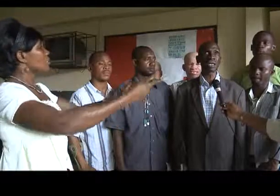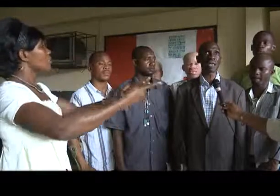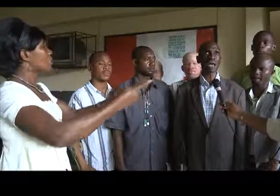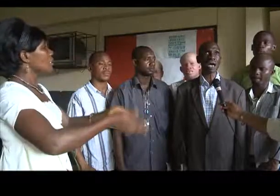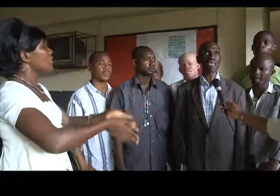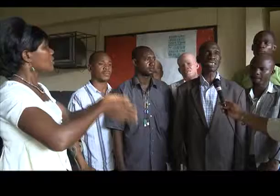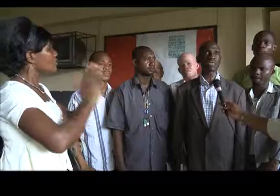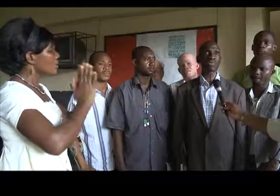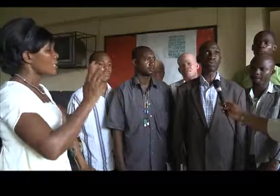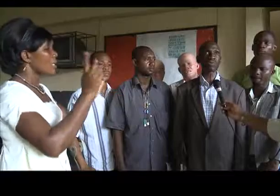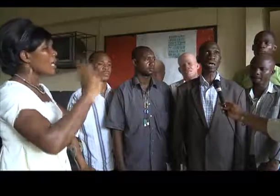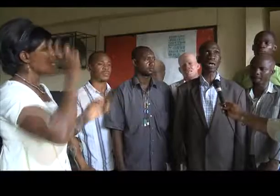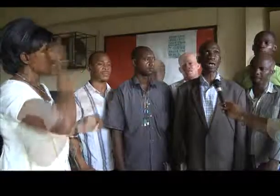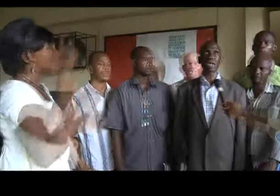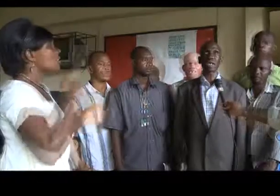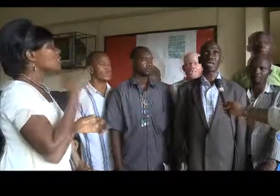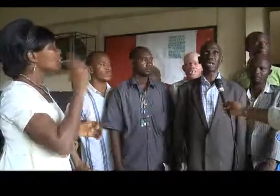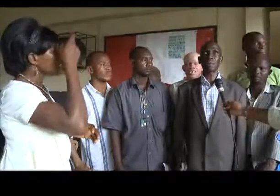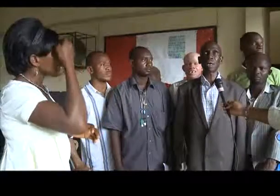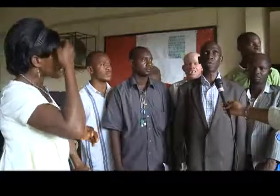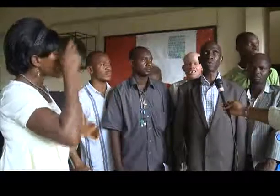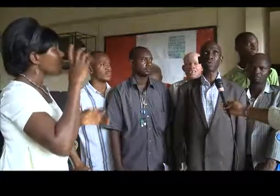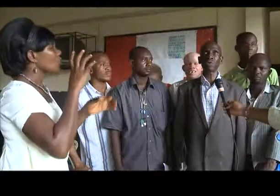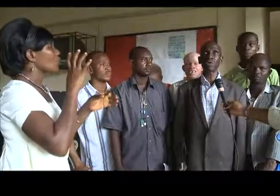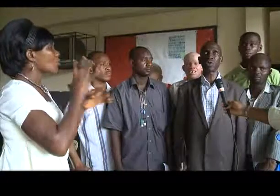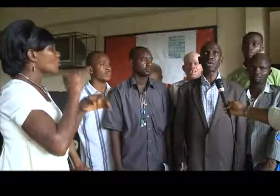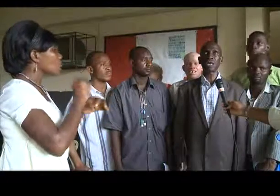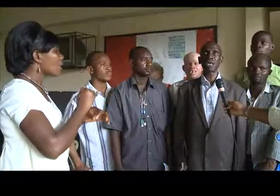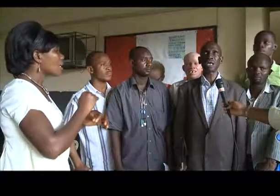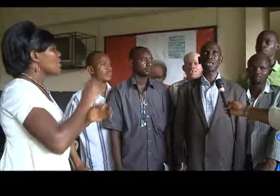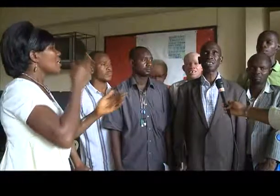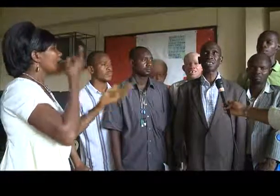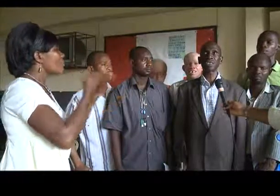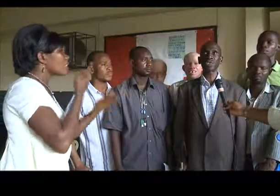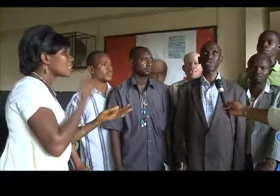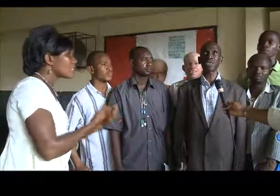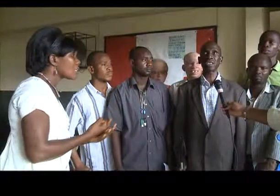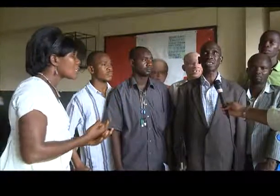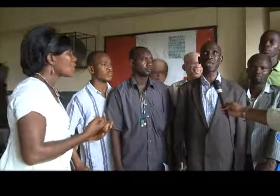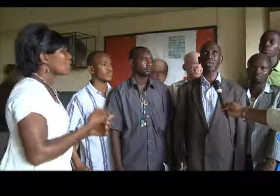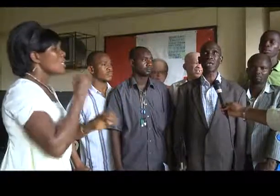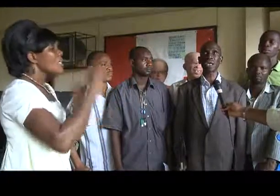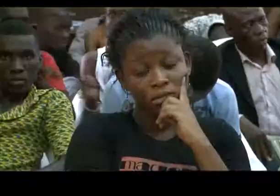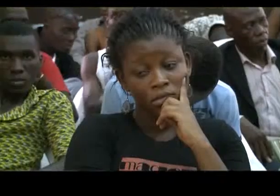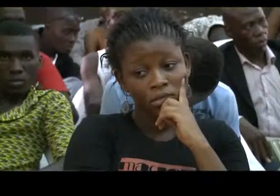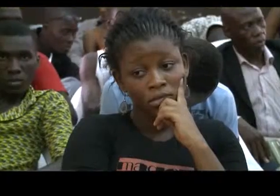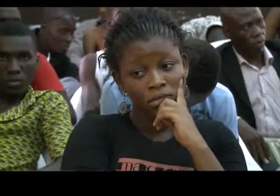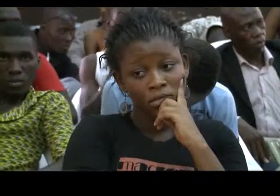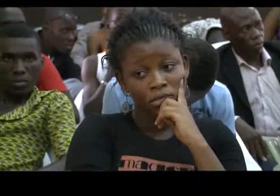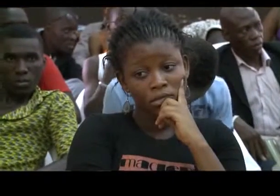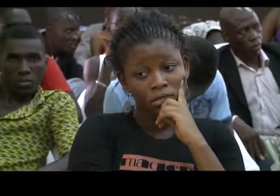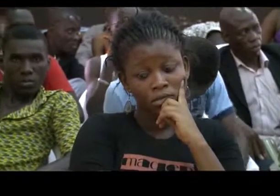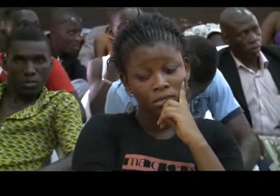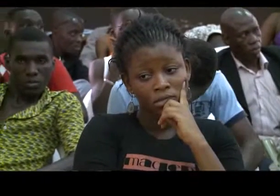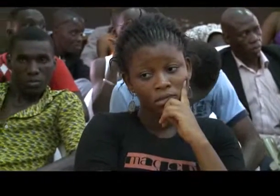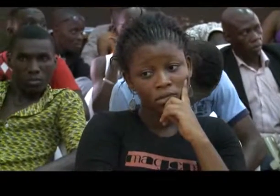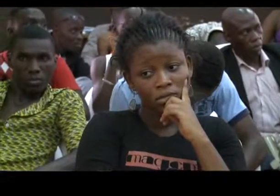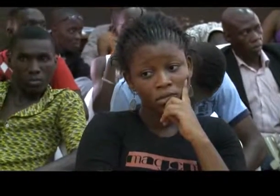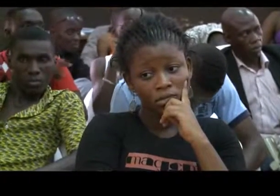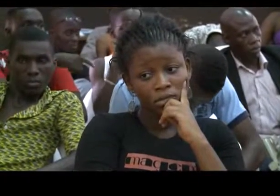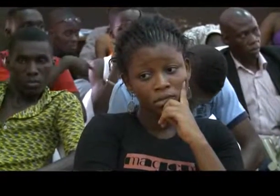demander à l'État de Côte d'Ivoire, les bailleurs de fonds, les institutions internationales, de nous